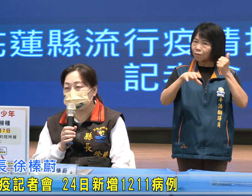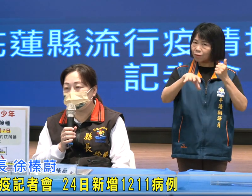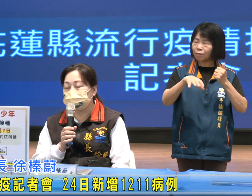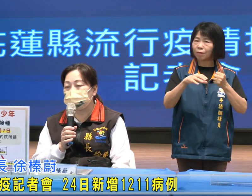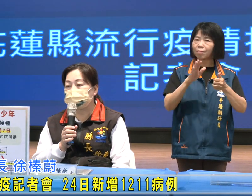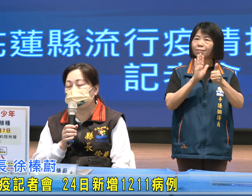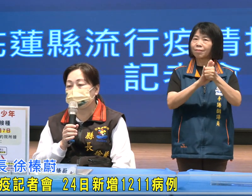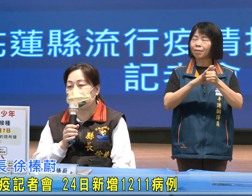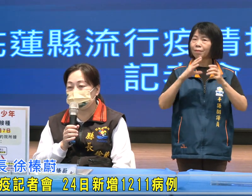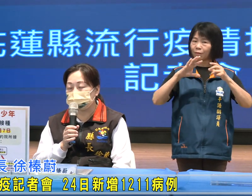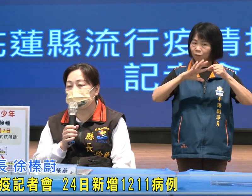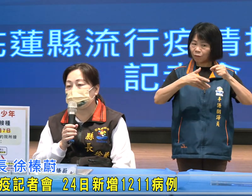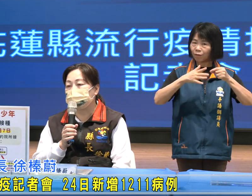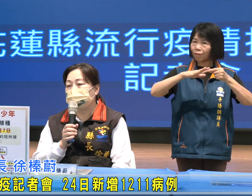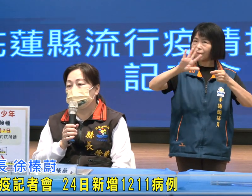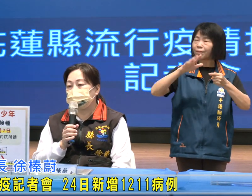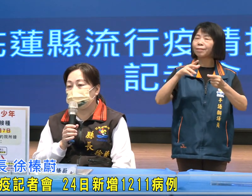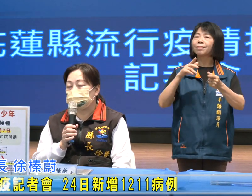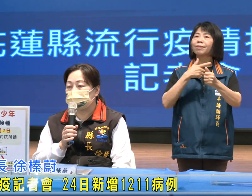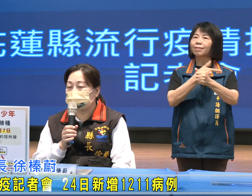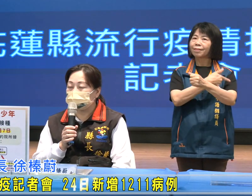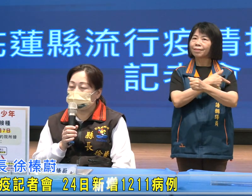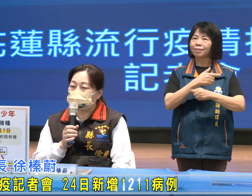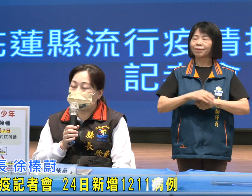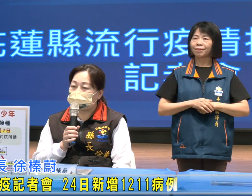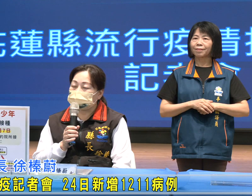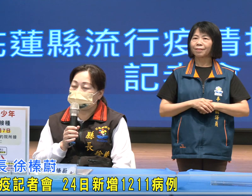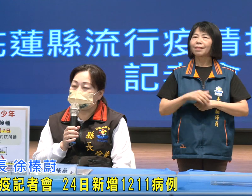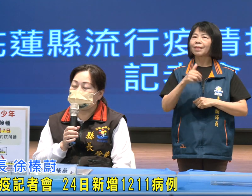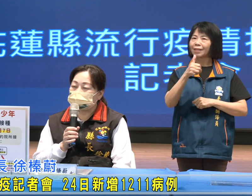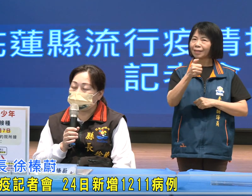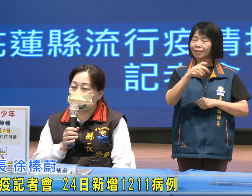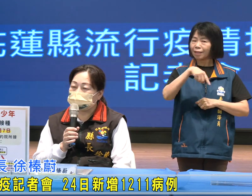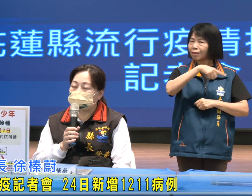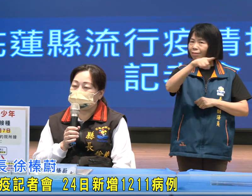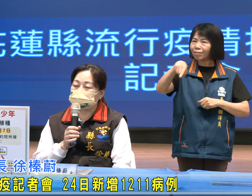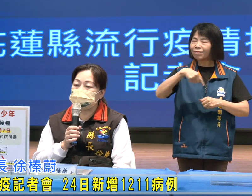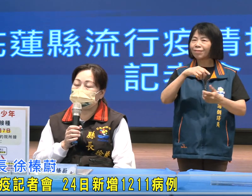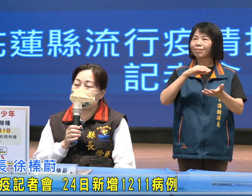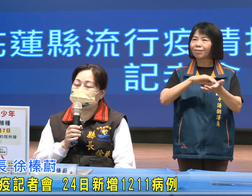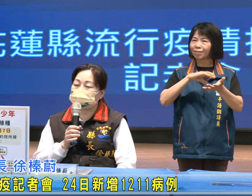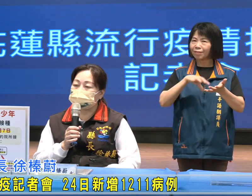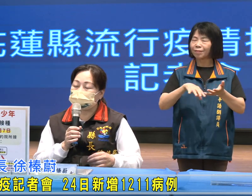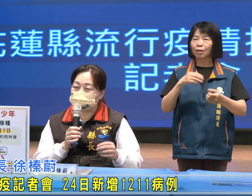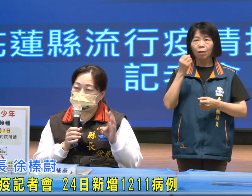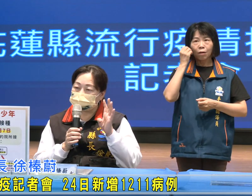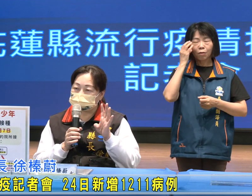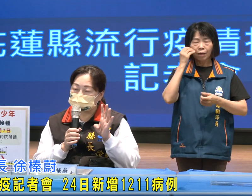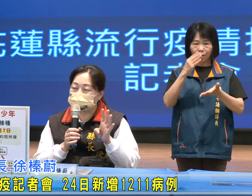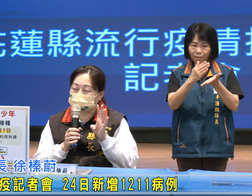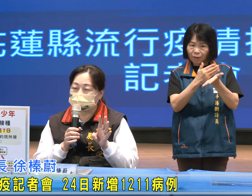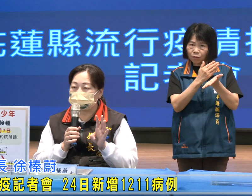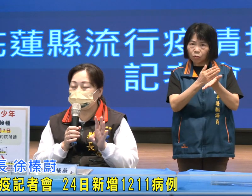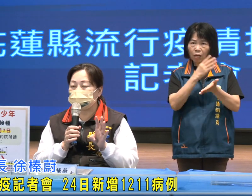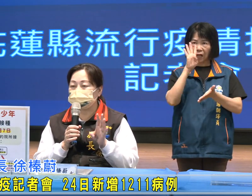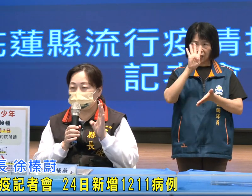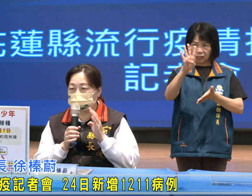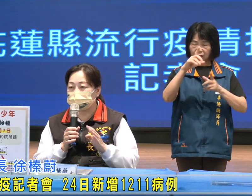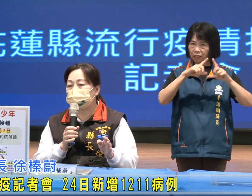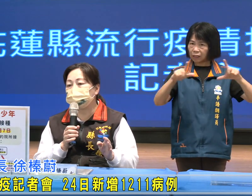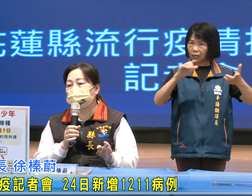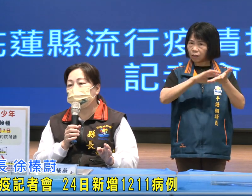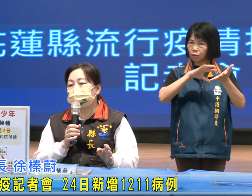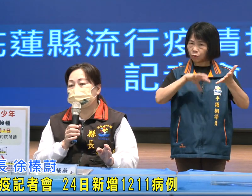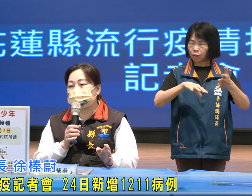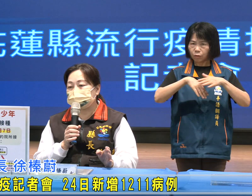中和高中生来施打，所以我们要谢谢这些医院，等于说花莲北区的四大医院